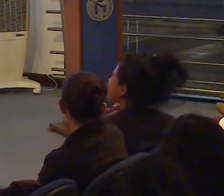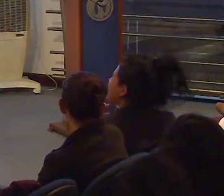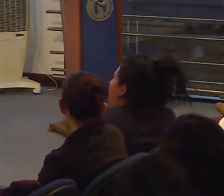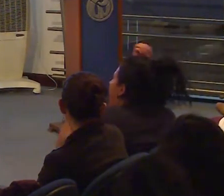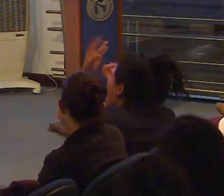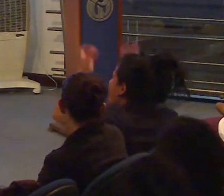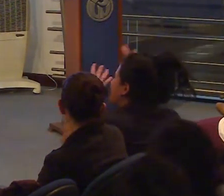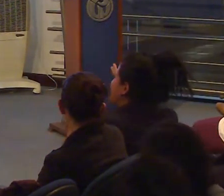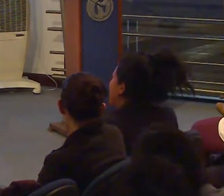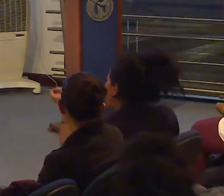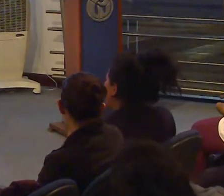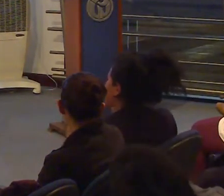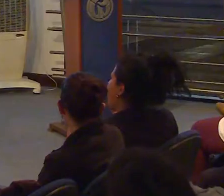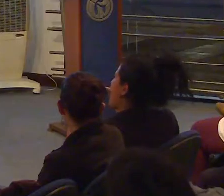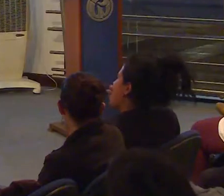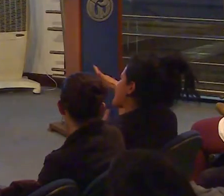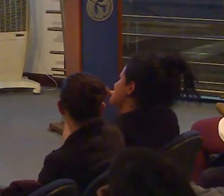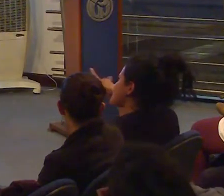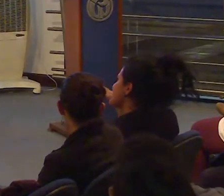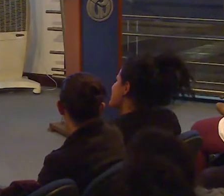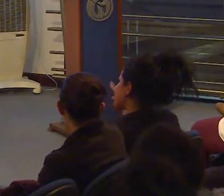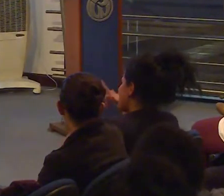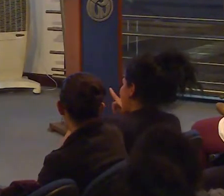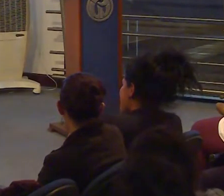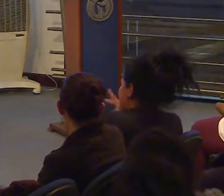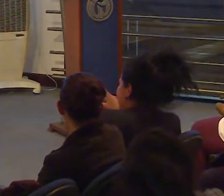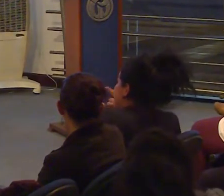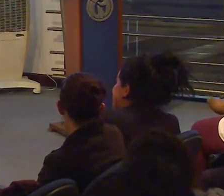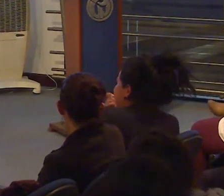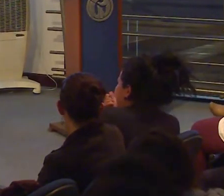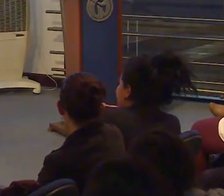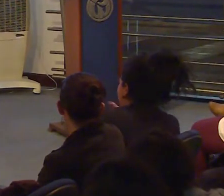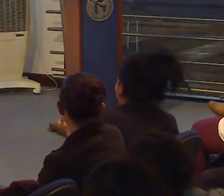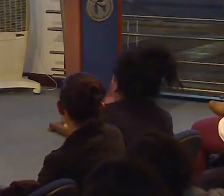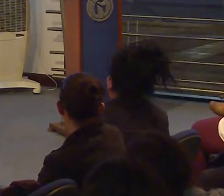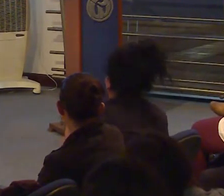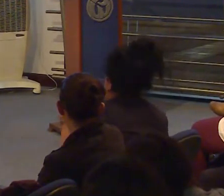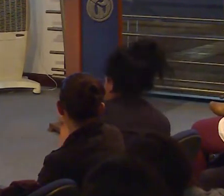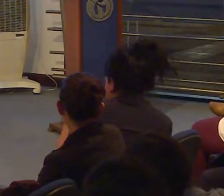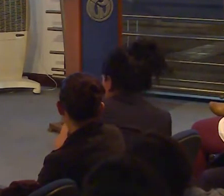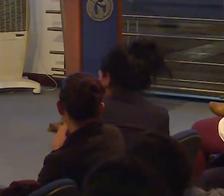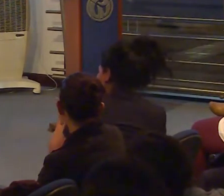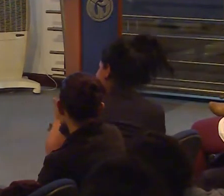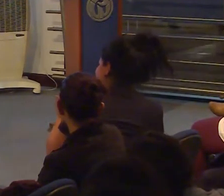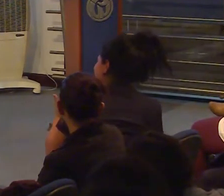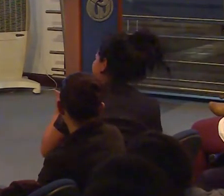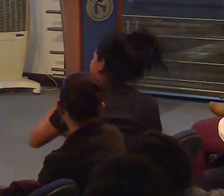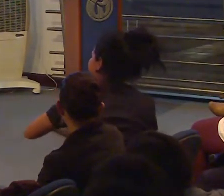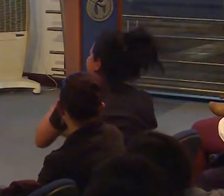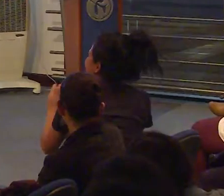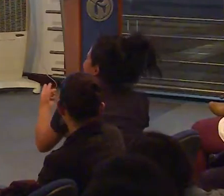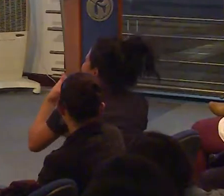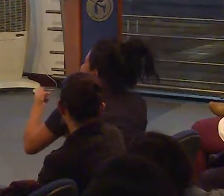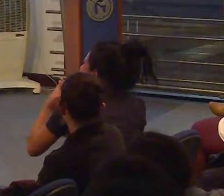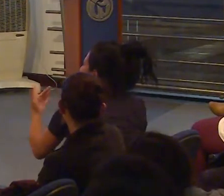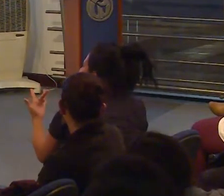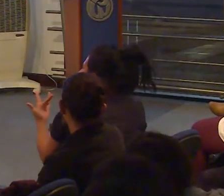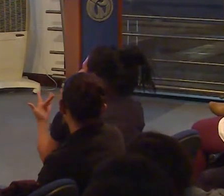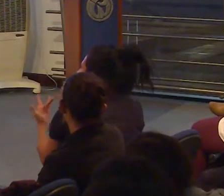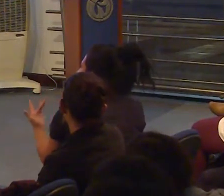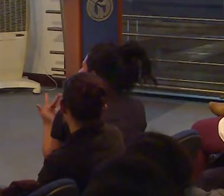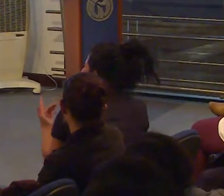posturas, esas actividades, cómo trataron de buscar otras estrategias para ese contexto, para como que sea, tratar de